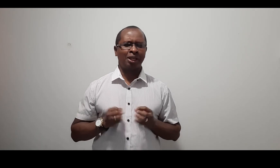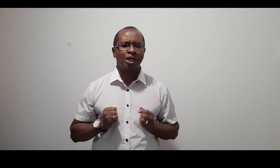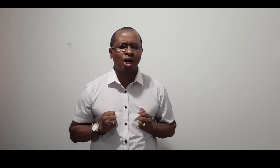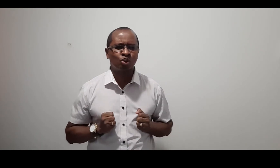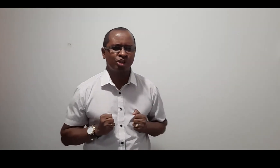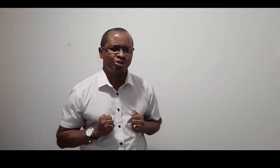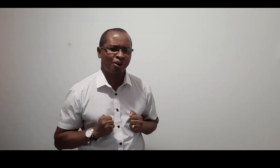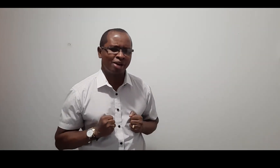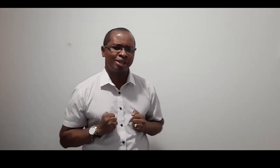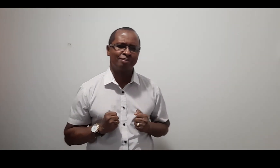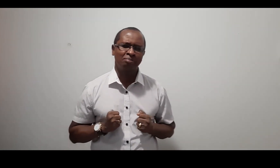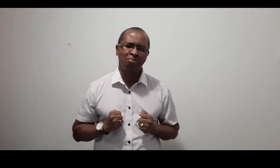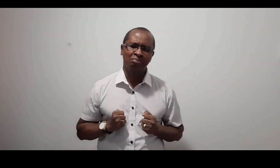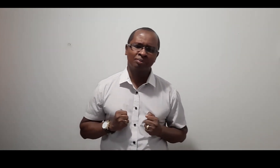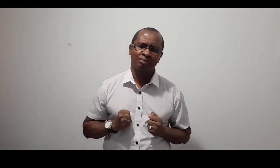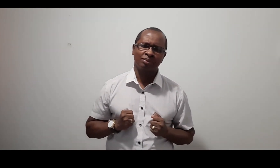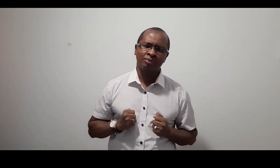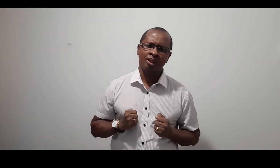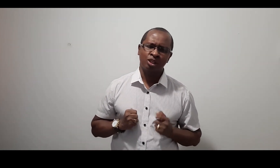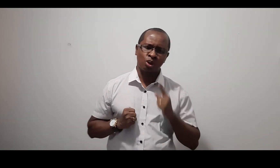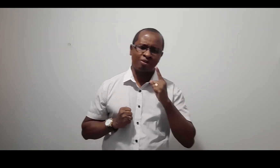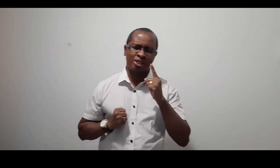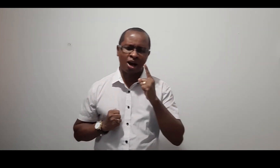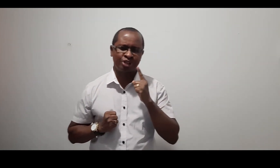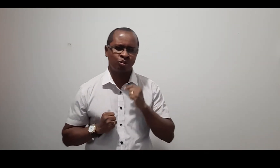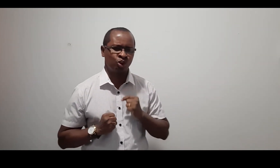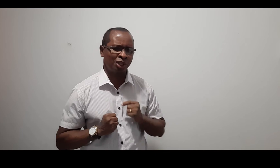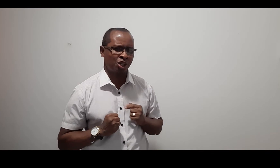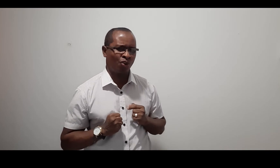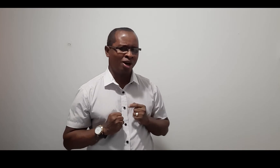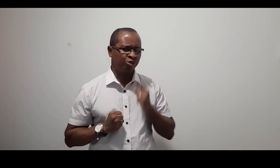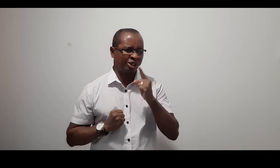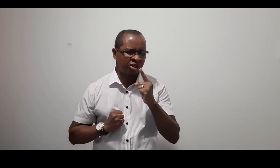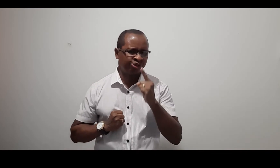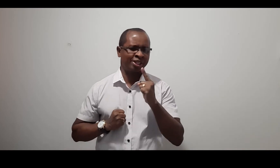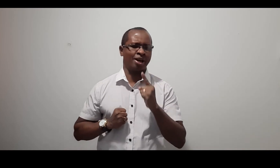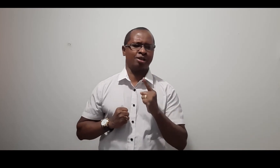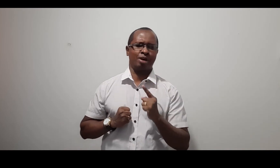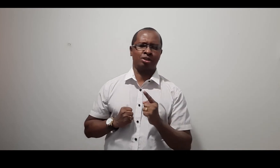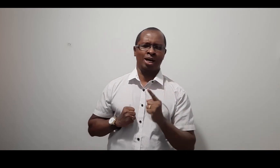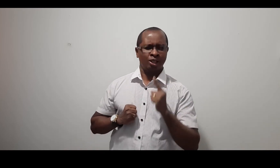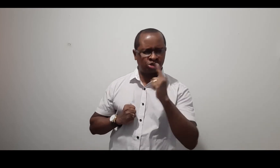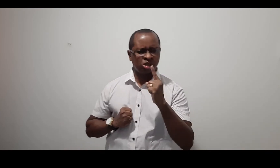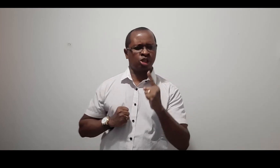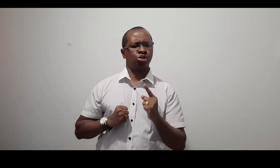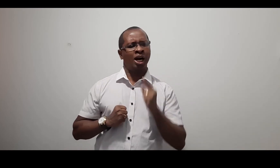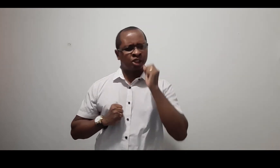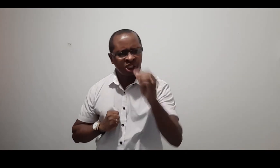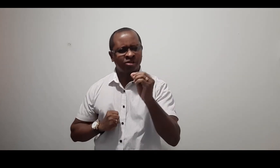tena izantoko ve ny finao riavana sao zavatra hafa no mitoetra ao fa sy ny fanjakan'andriamanitra tsy jesosy tsy ny